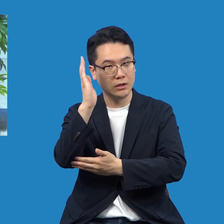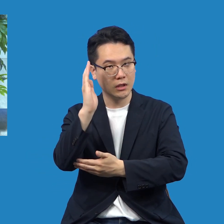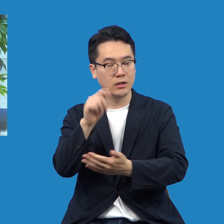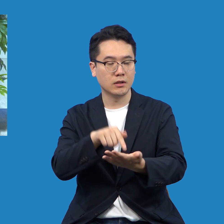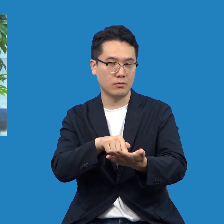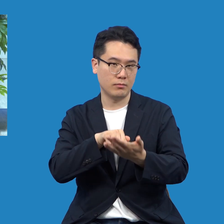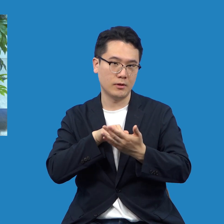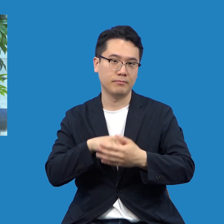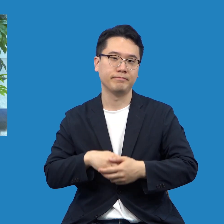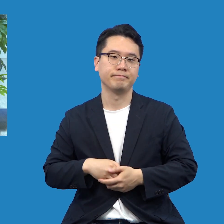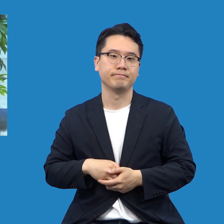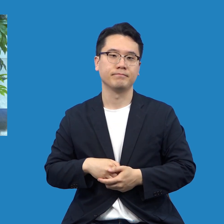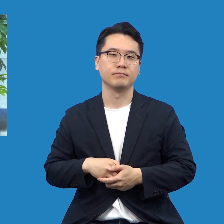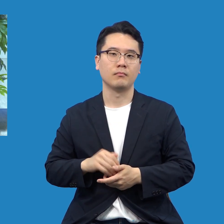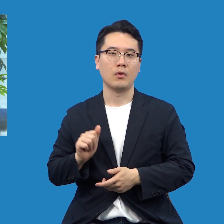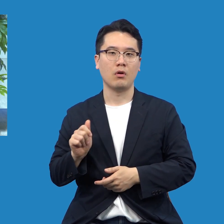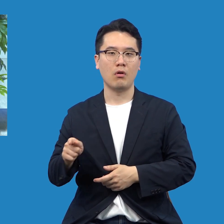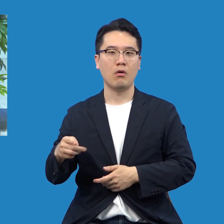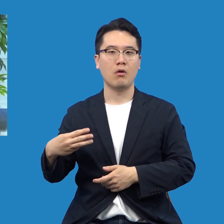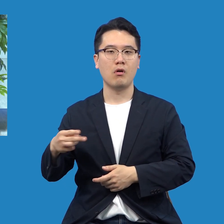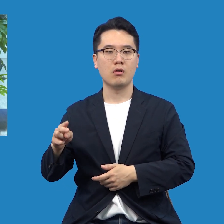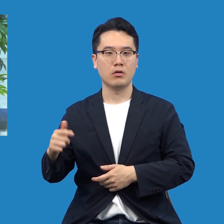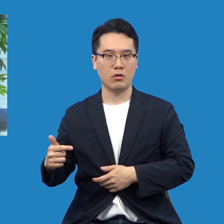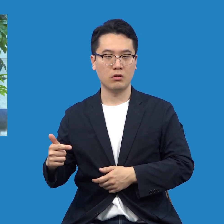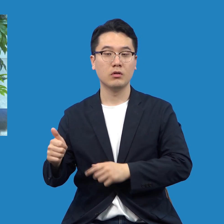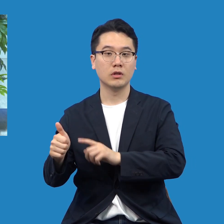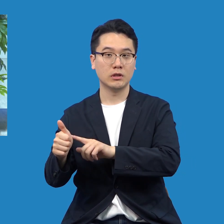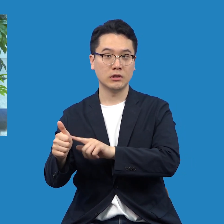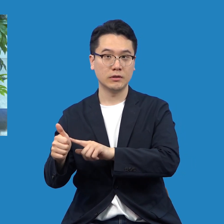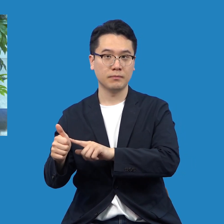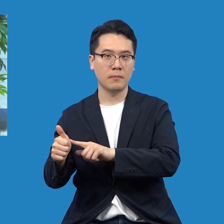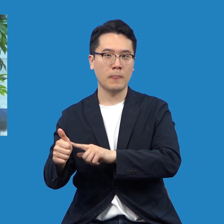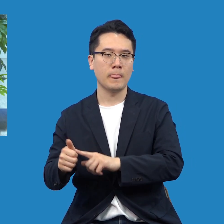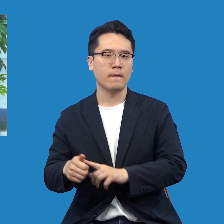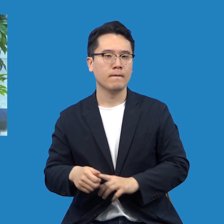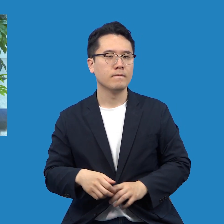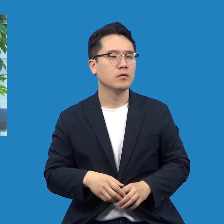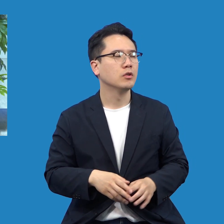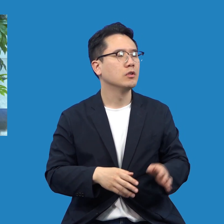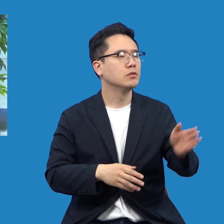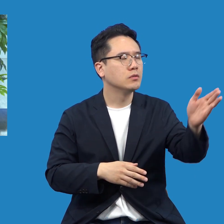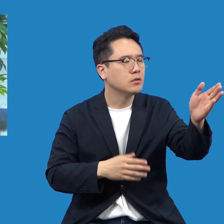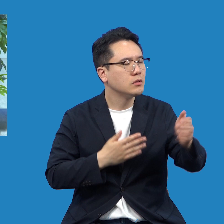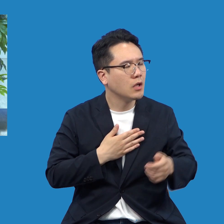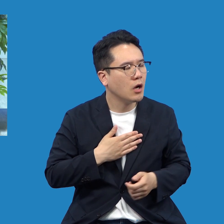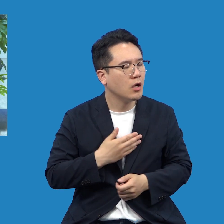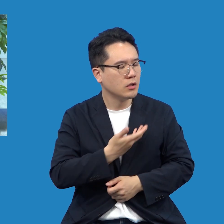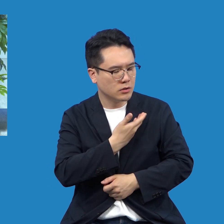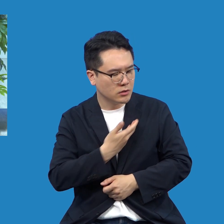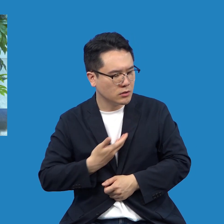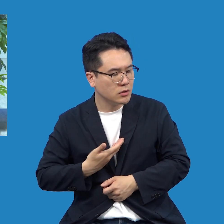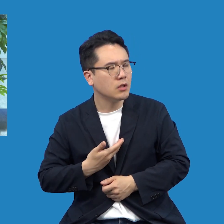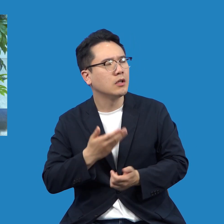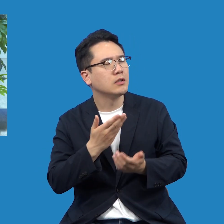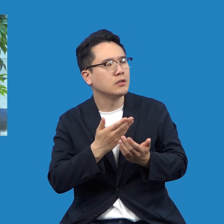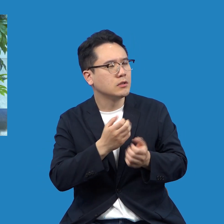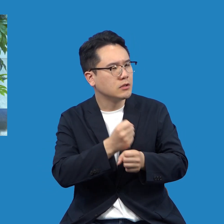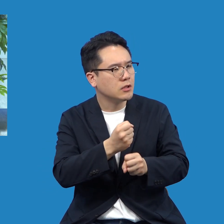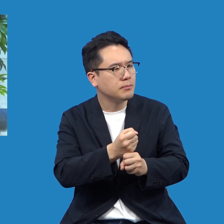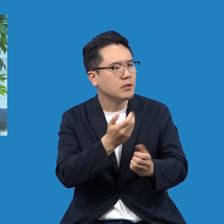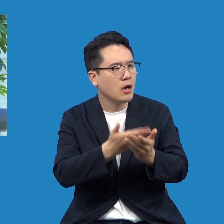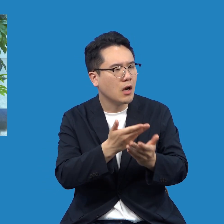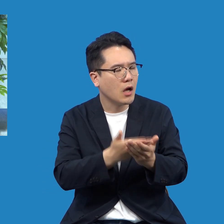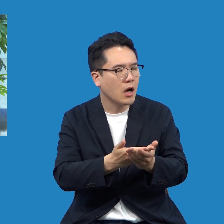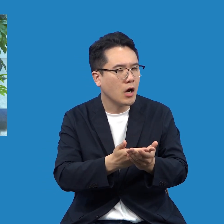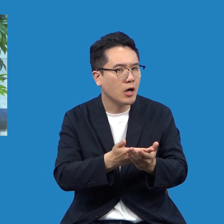허련이 추사에게 자신을 제자 삼아 달라고 찾아와서 간청을 했습니다.